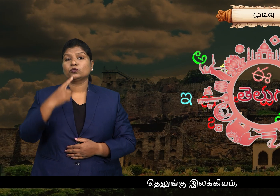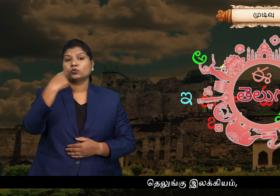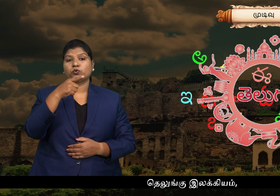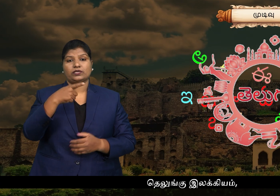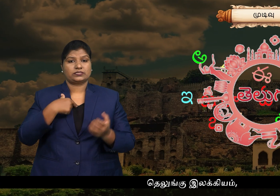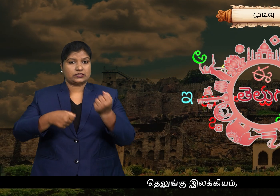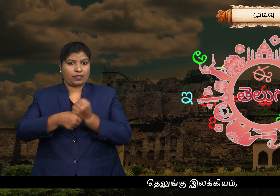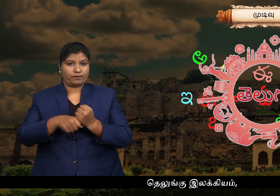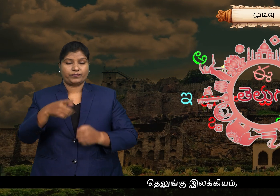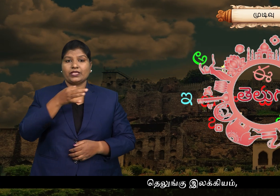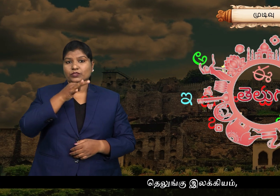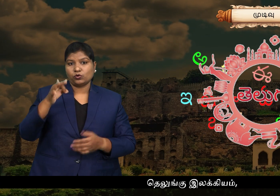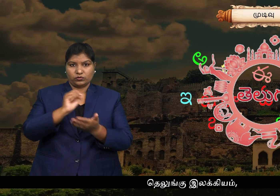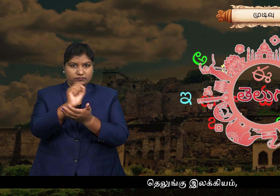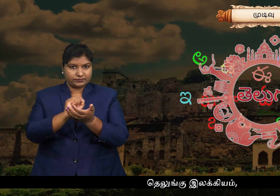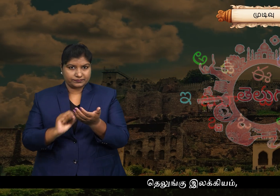தெலுங்கு இலக்கியம்